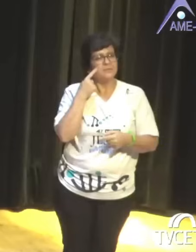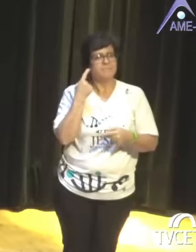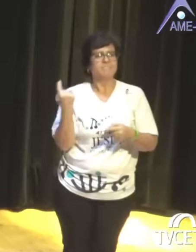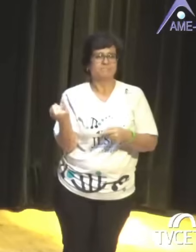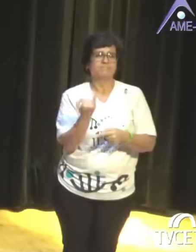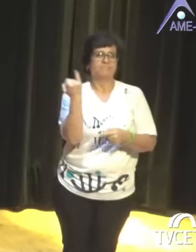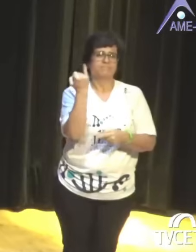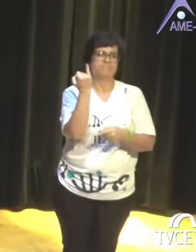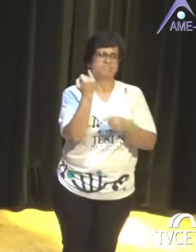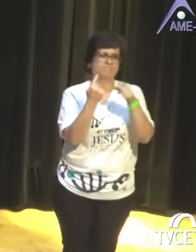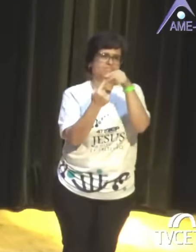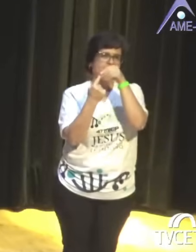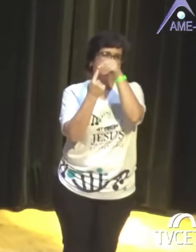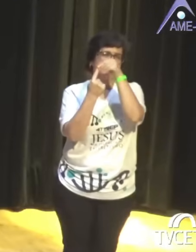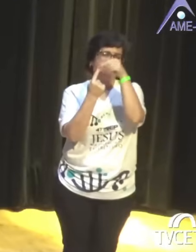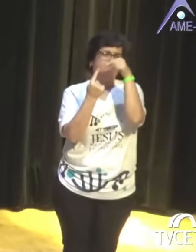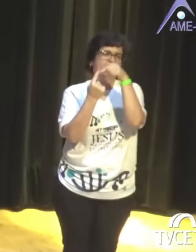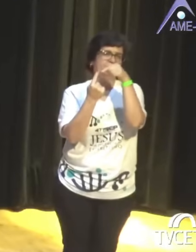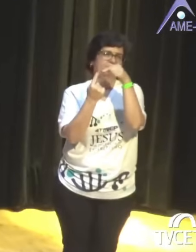ponto